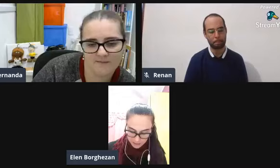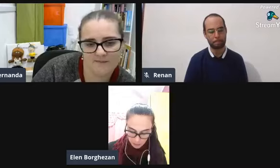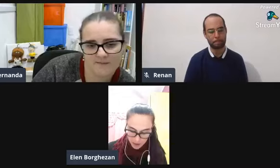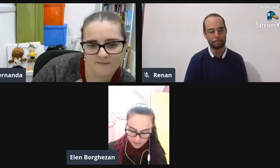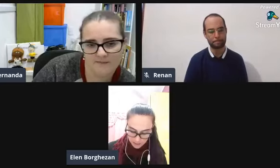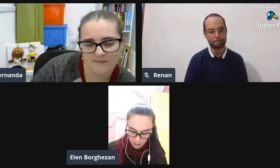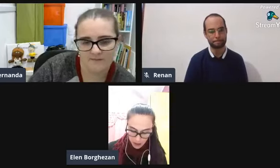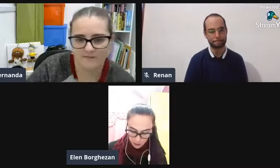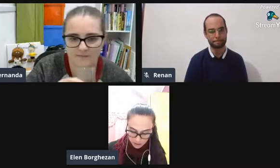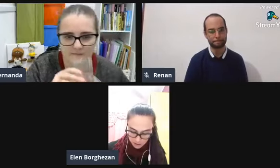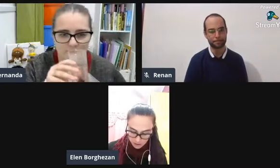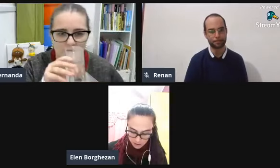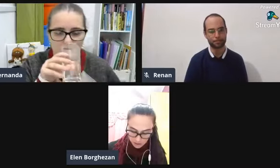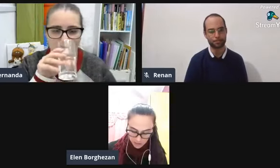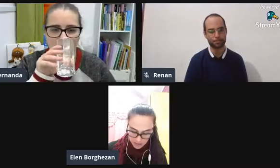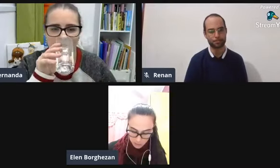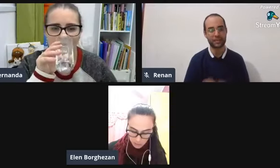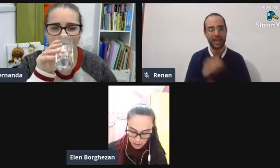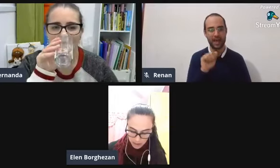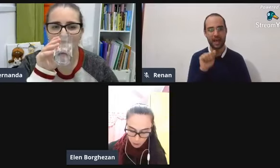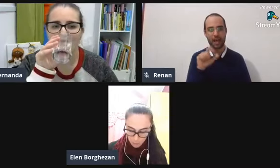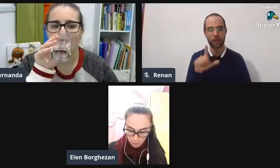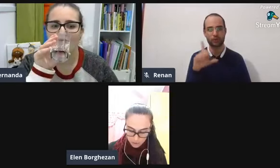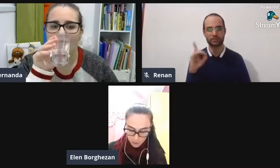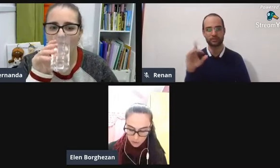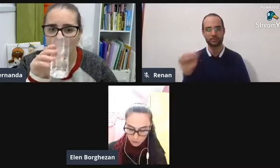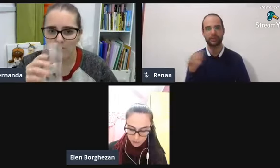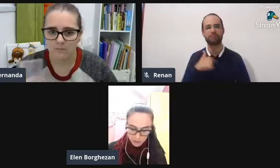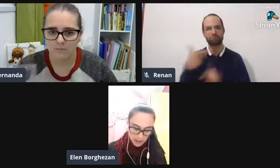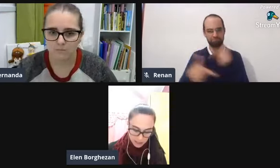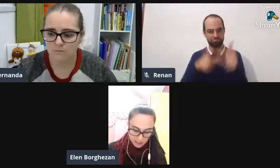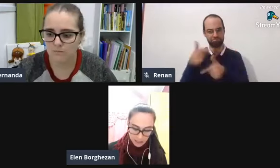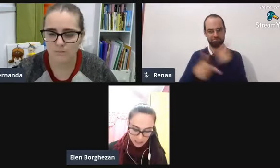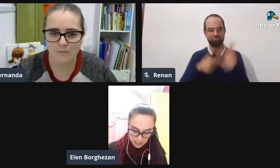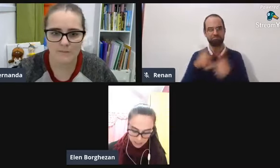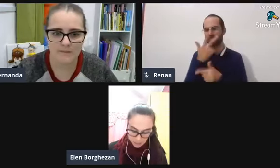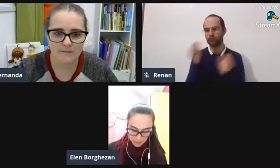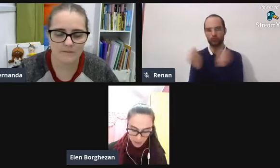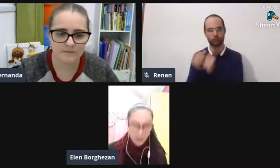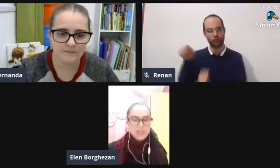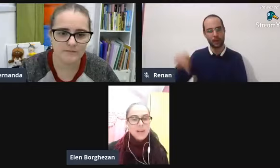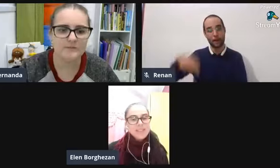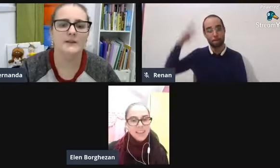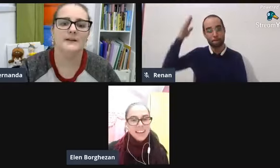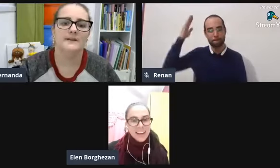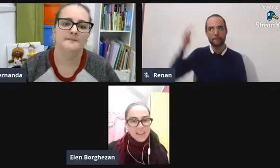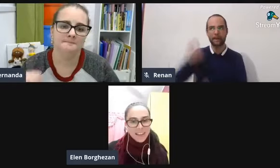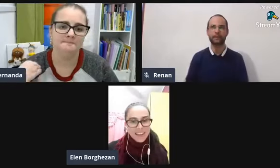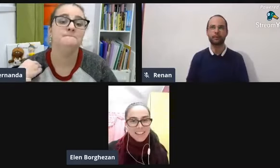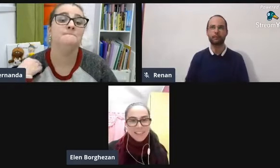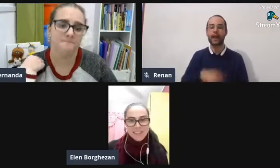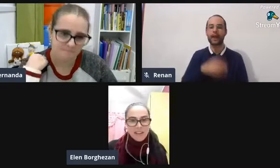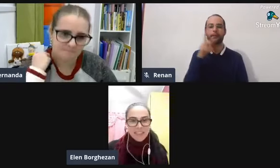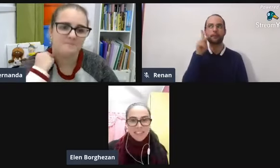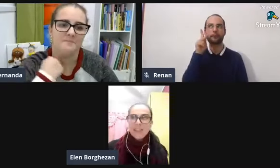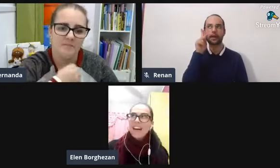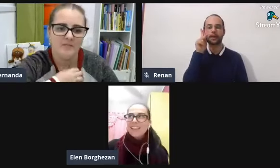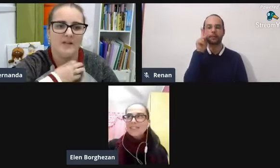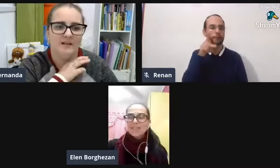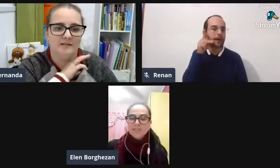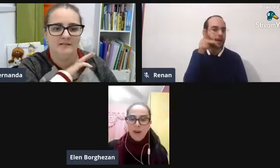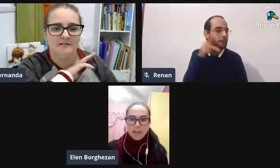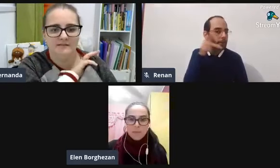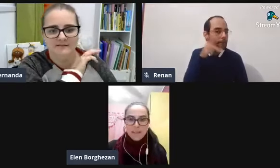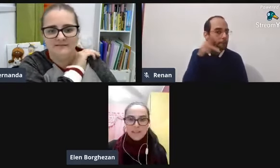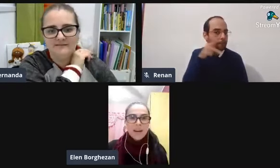Aqui, tem essa Alda disse assim, faço trabalho como uma pessoa surdo-cega aqui na Paraíba. Olha só, isso que é legal, né? Que nem tu estava falando